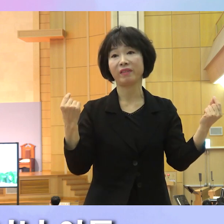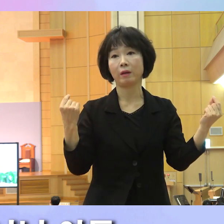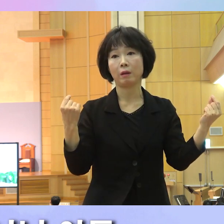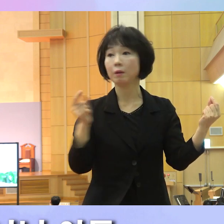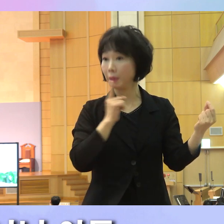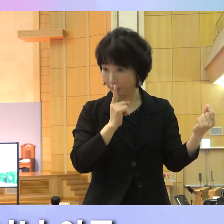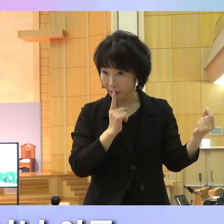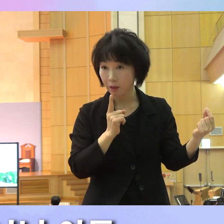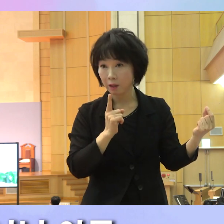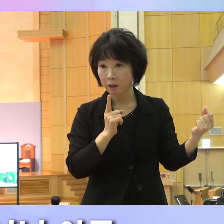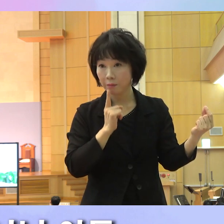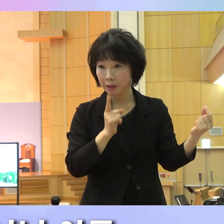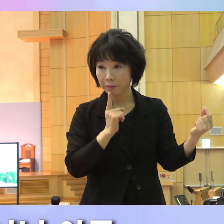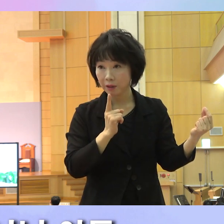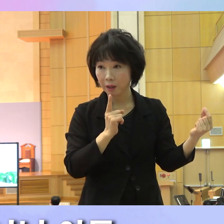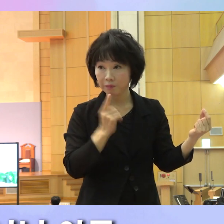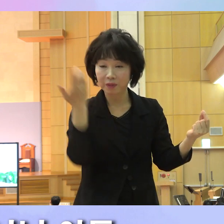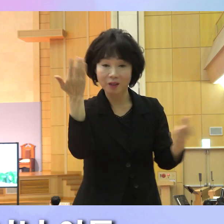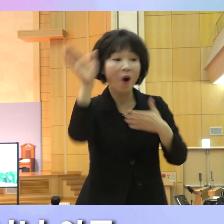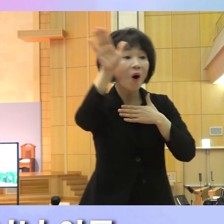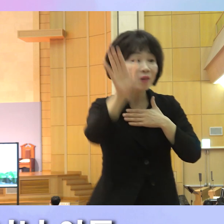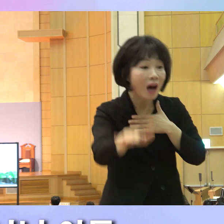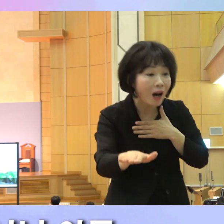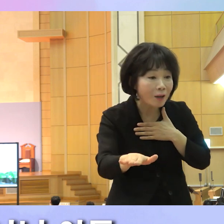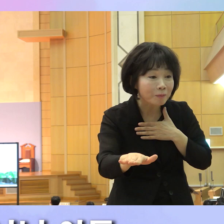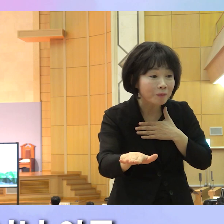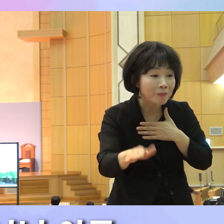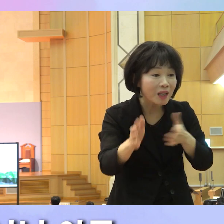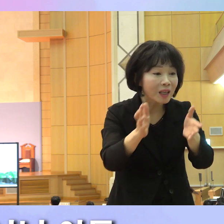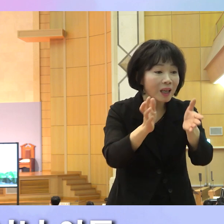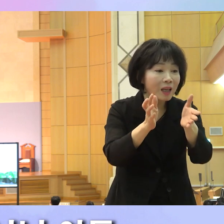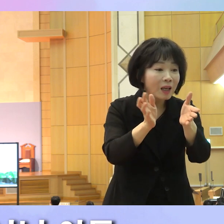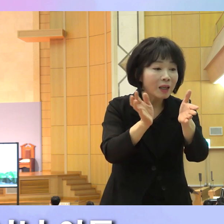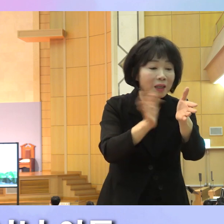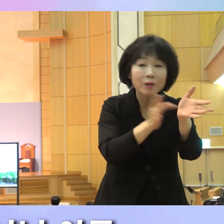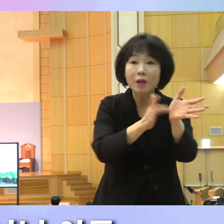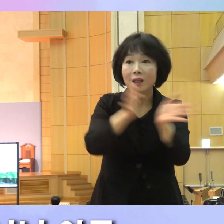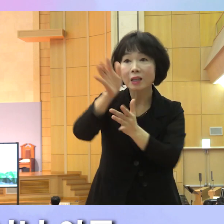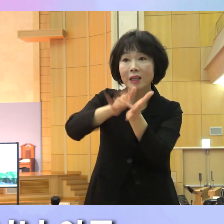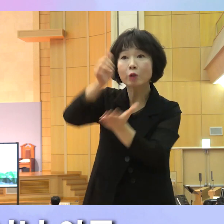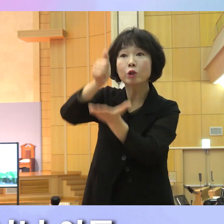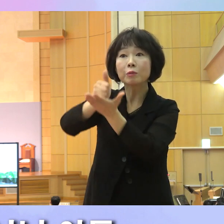예수님이 21절을 말씀하죠. 그러나 예수는